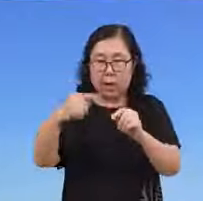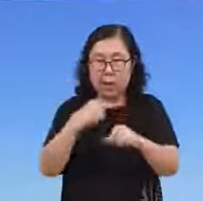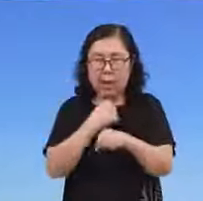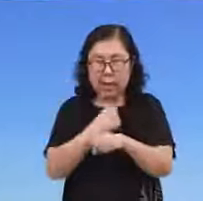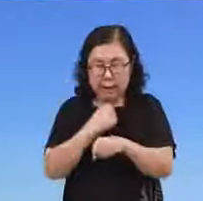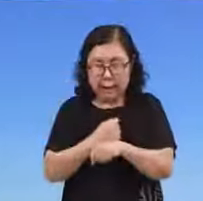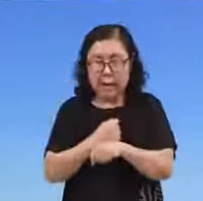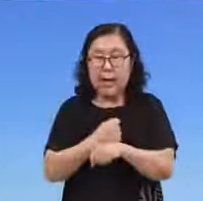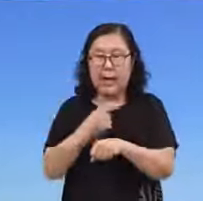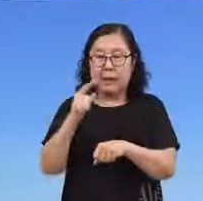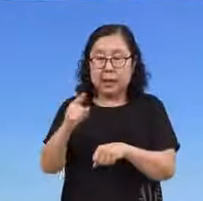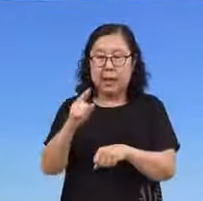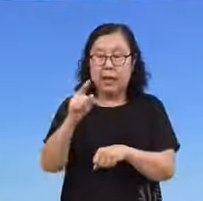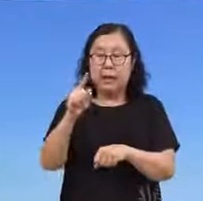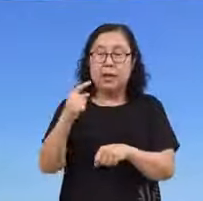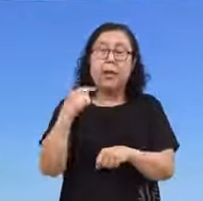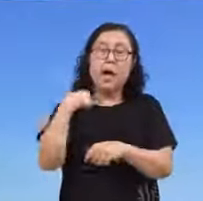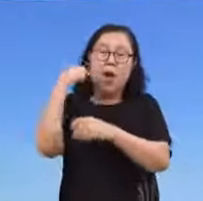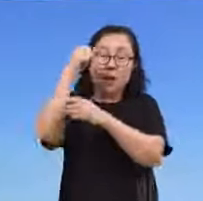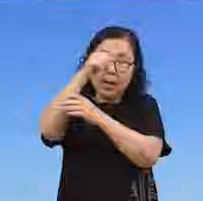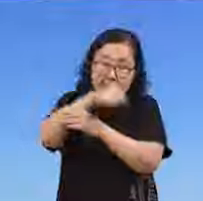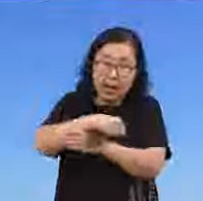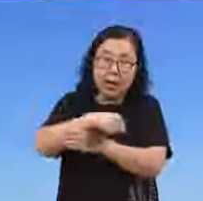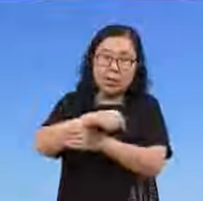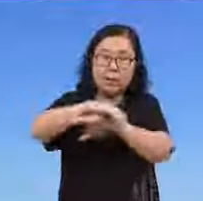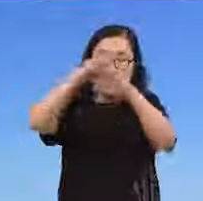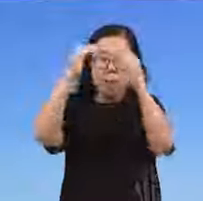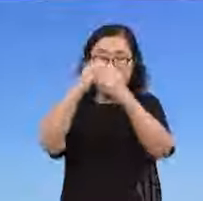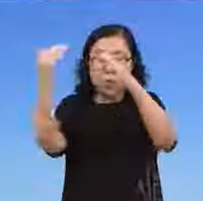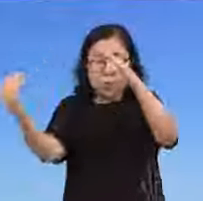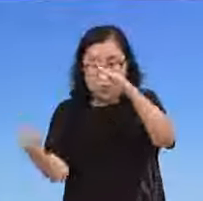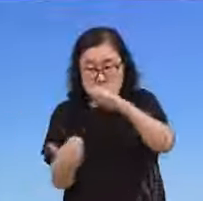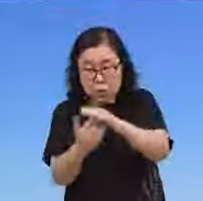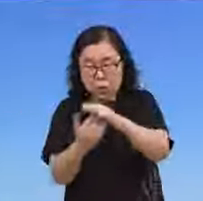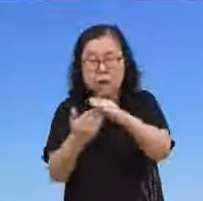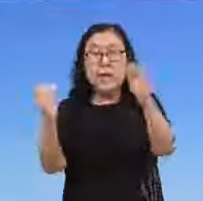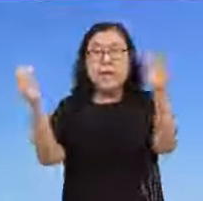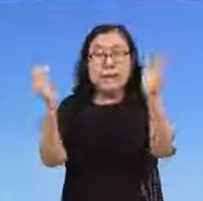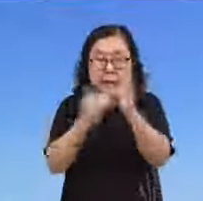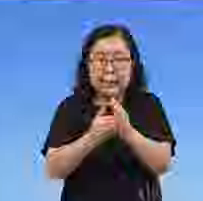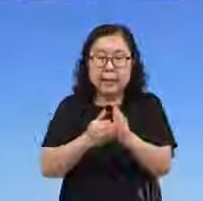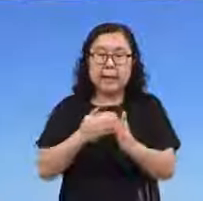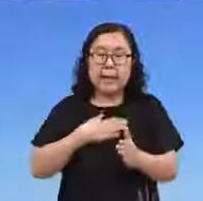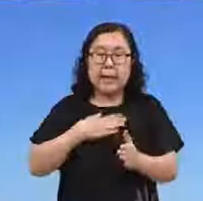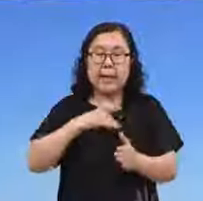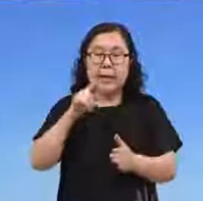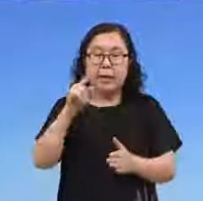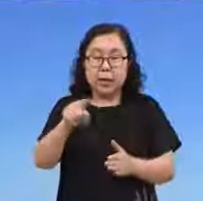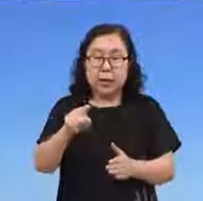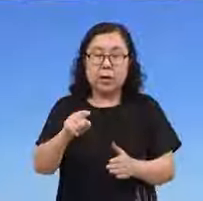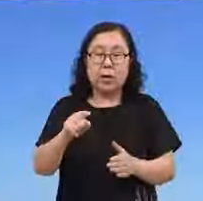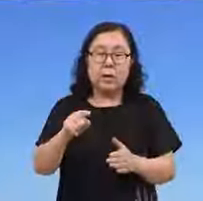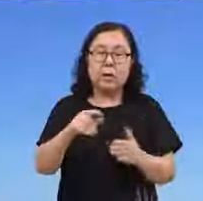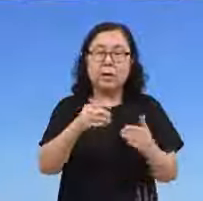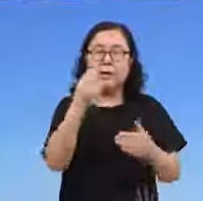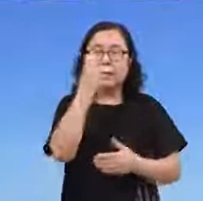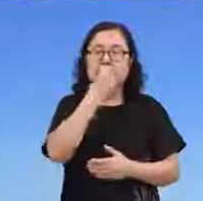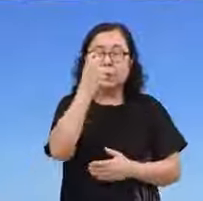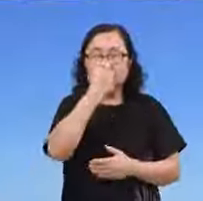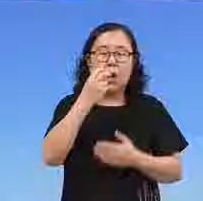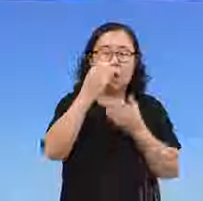내가 너에게 허락한 것을 다 이루기까지 너를 떠나지 아니하리라. 왜 이 말씀이 떠오르지를 않느냐는 겁니다.